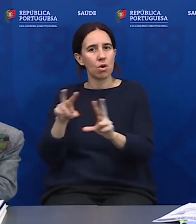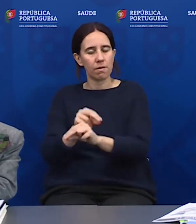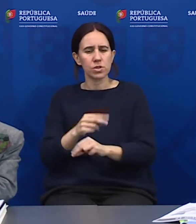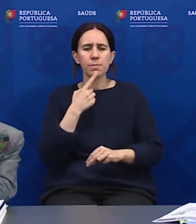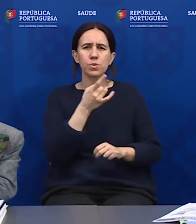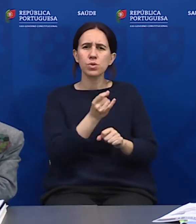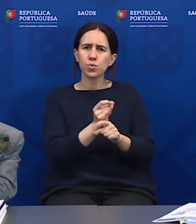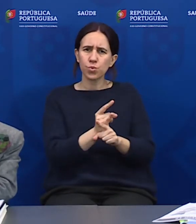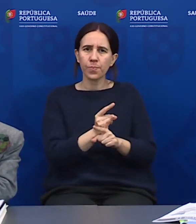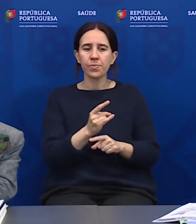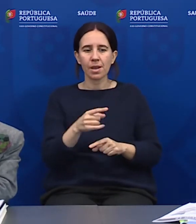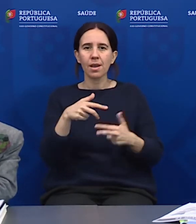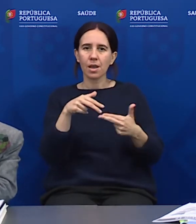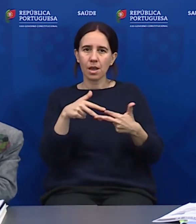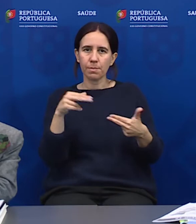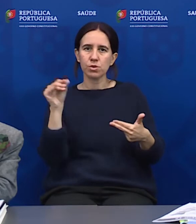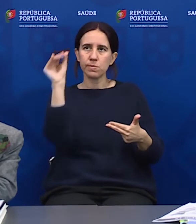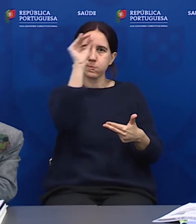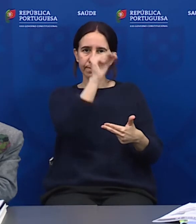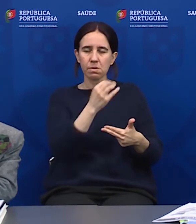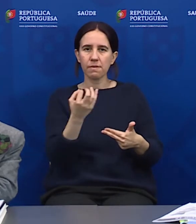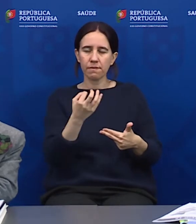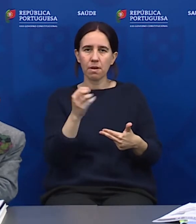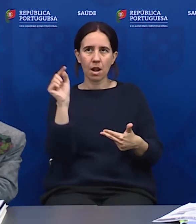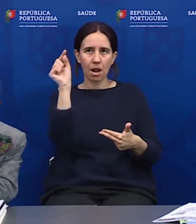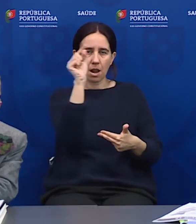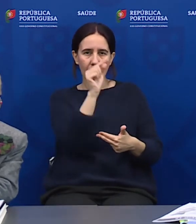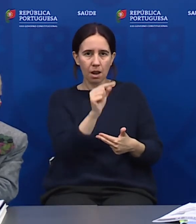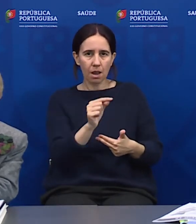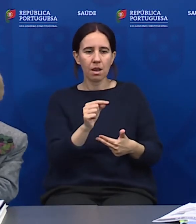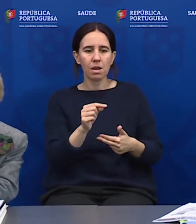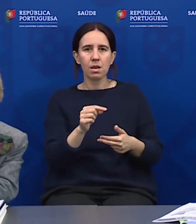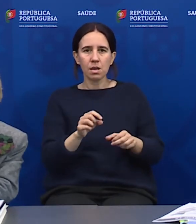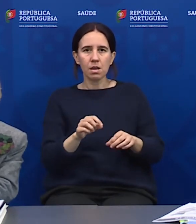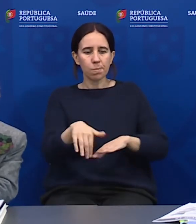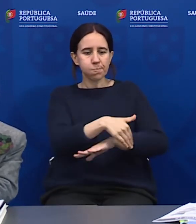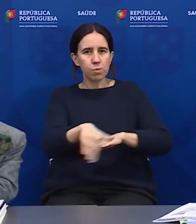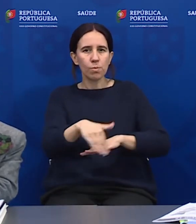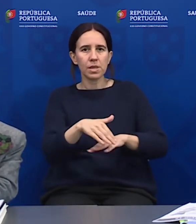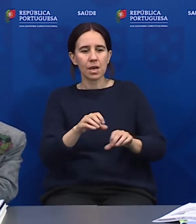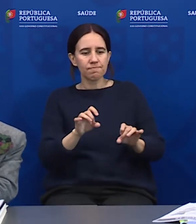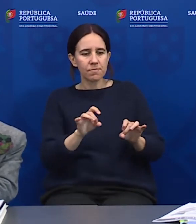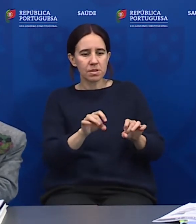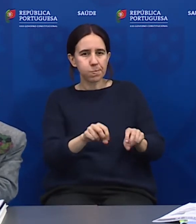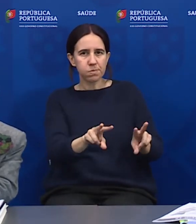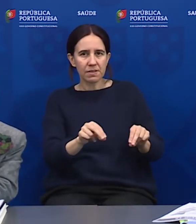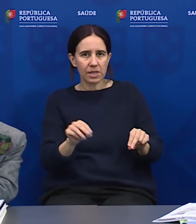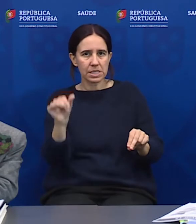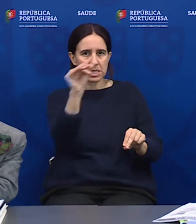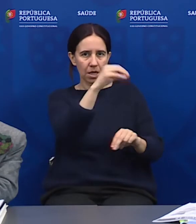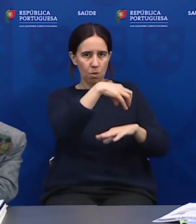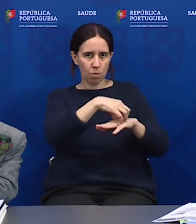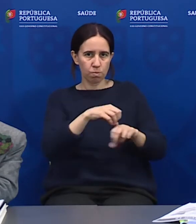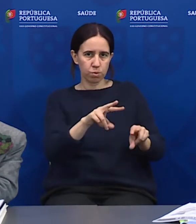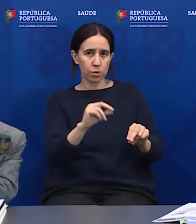Outra pergunta. Várias câmaras municipais estão a realizar desinfecções em vias públicas e equipamentos públicos. Nem